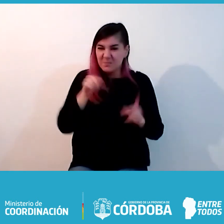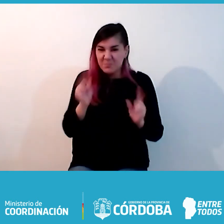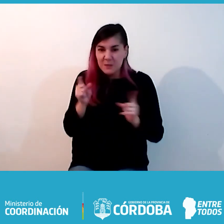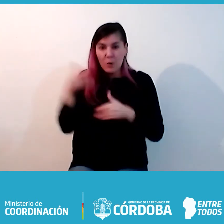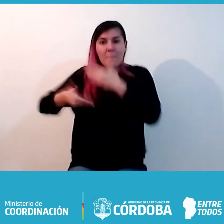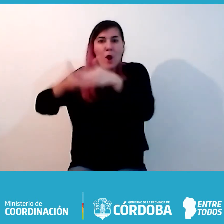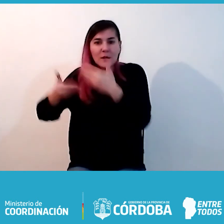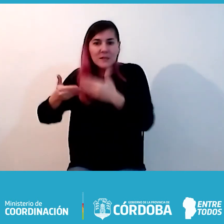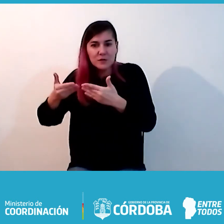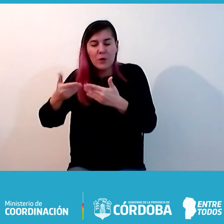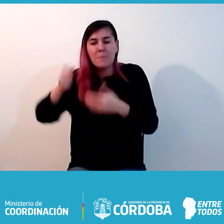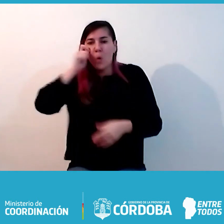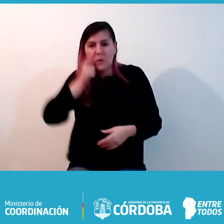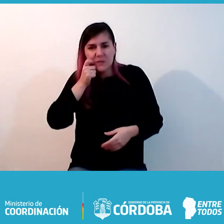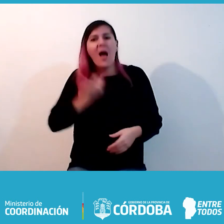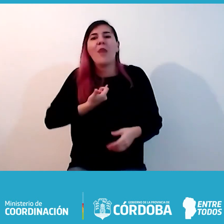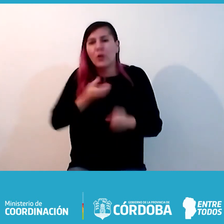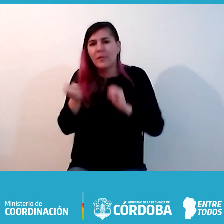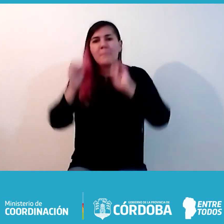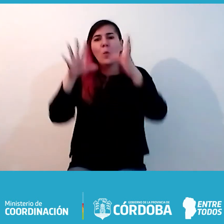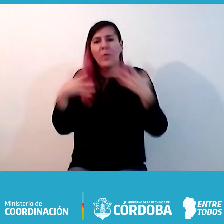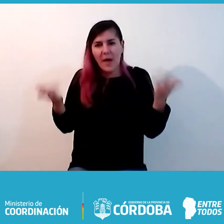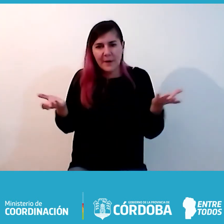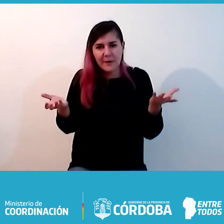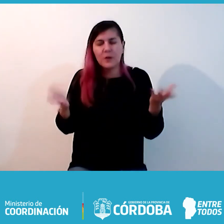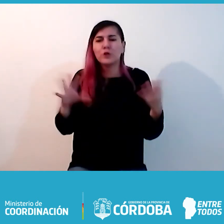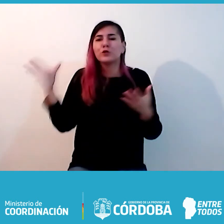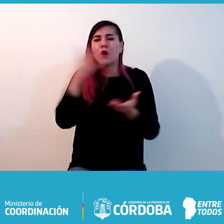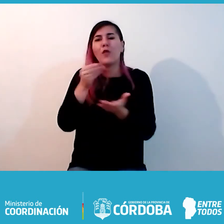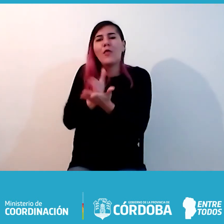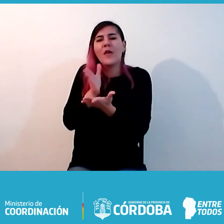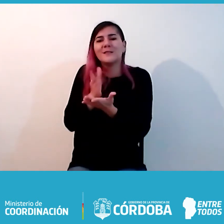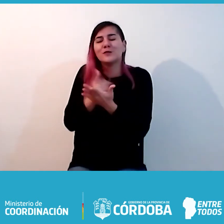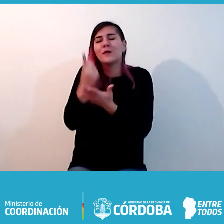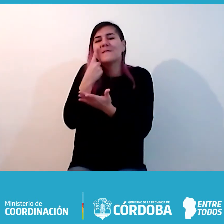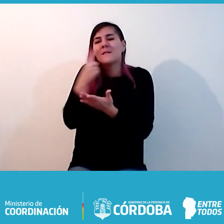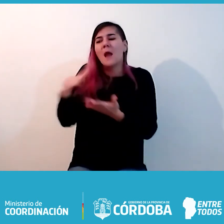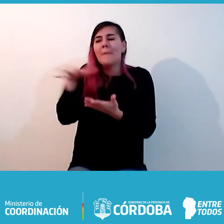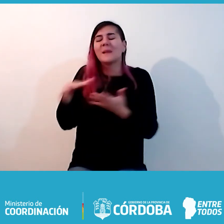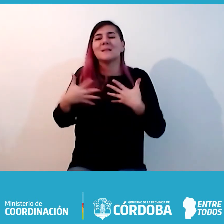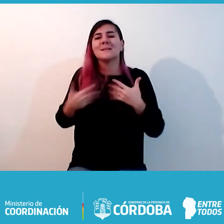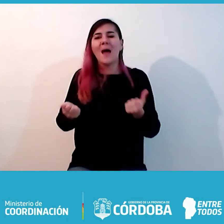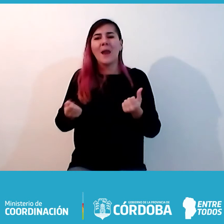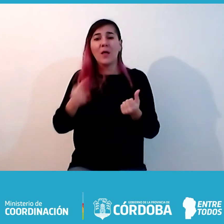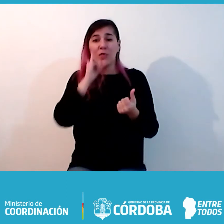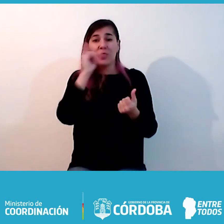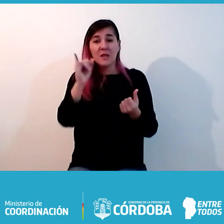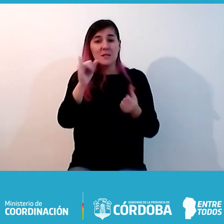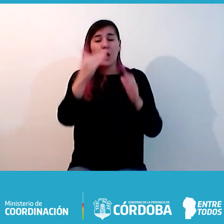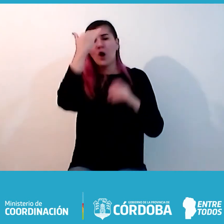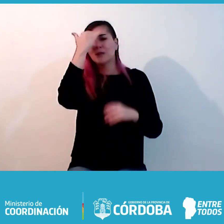dónde nos vamos a tener que mudar de ser así? Dice que todos tenemos derecho a vivir en un ambiente sano, como resalta la Constitución